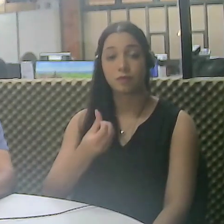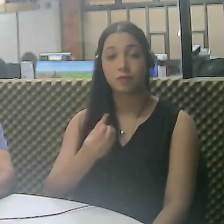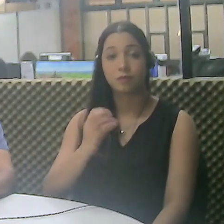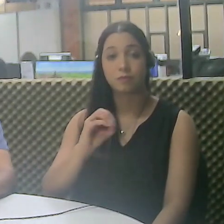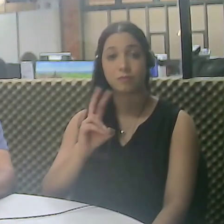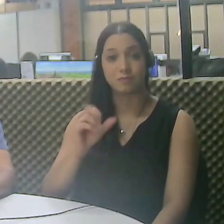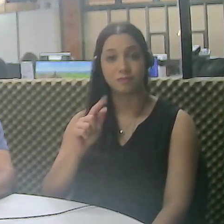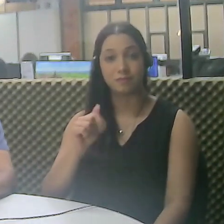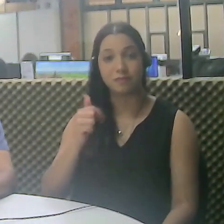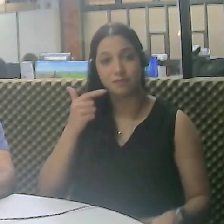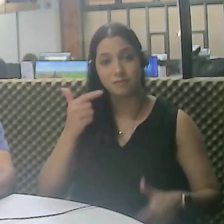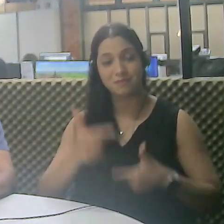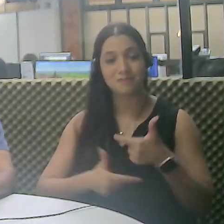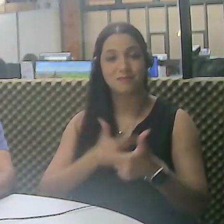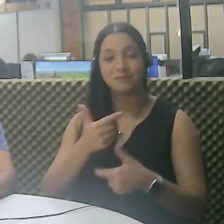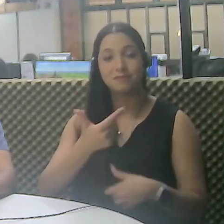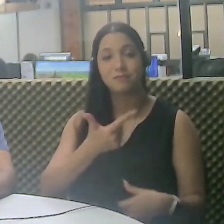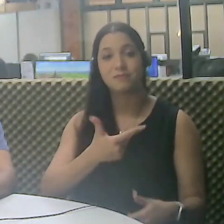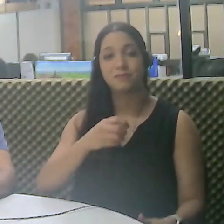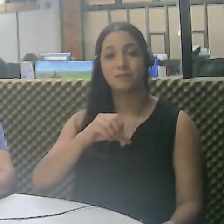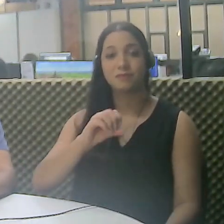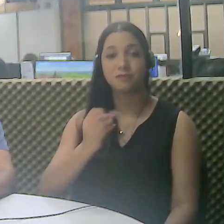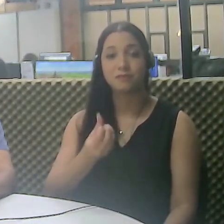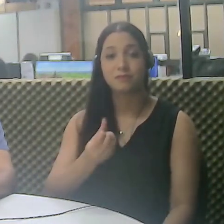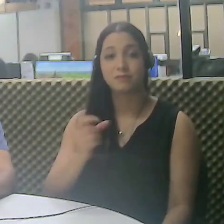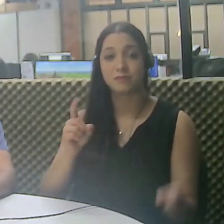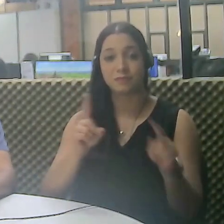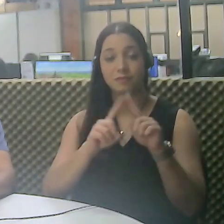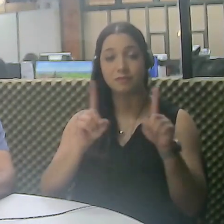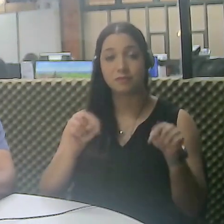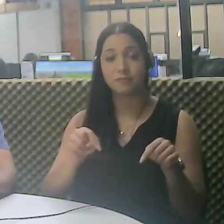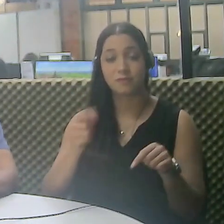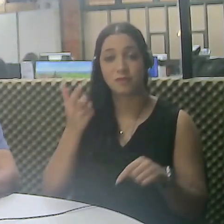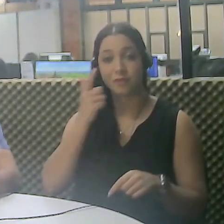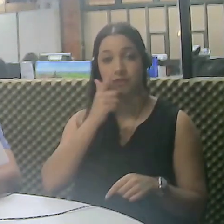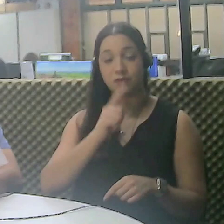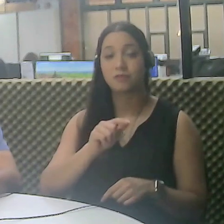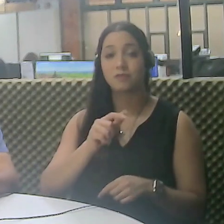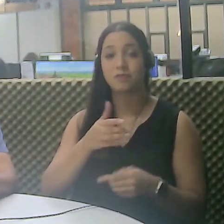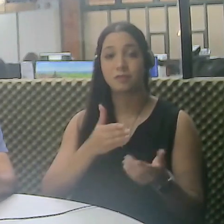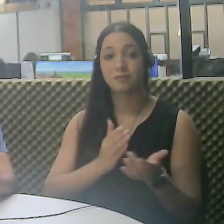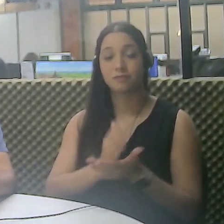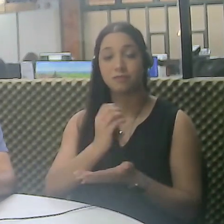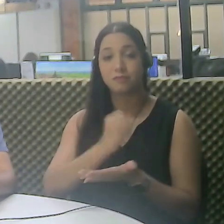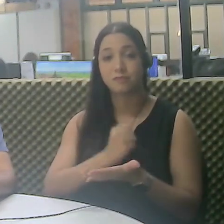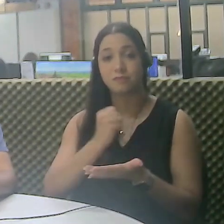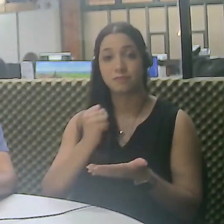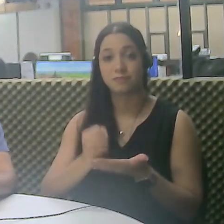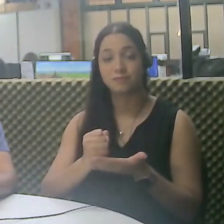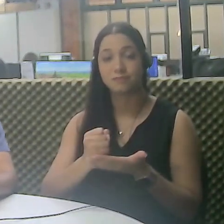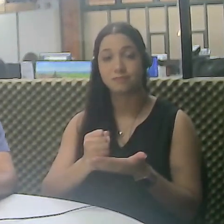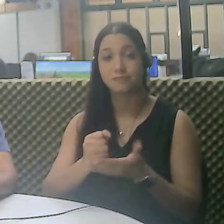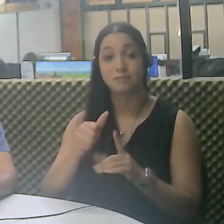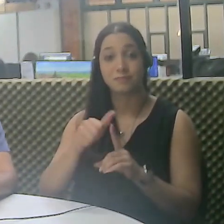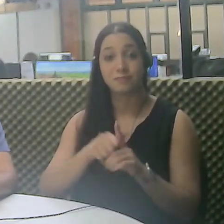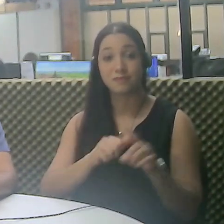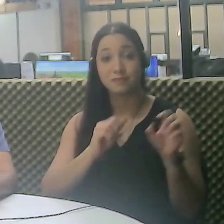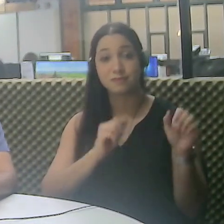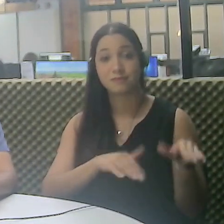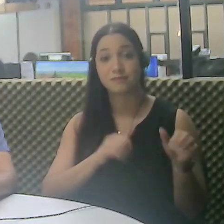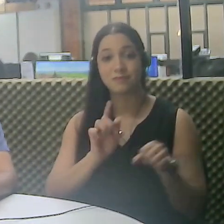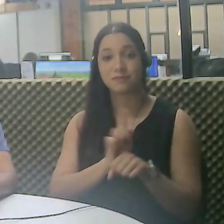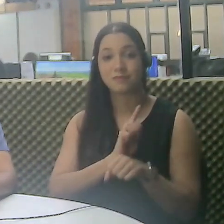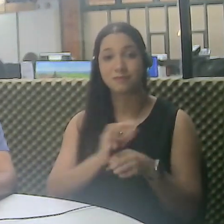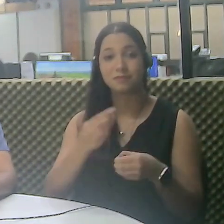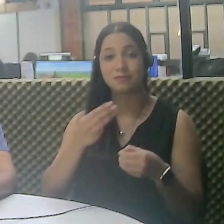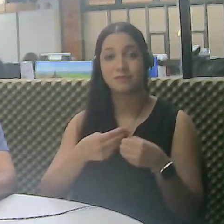2.760 vagas de emprego e 296 trabalhadores em processo de admissão. Em setembro, a gestão municipal